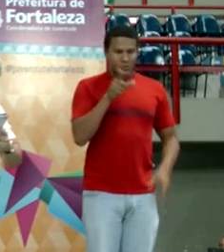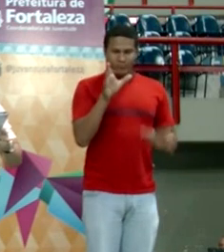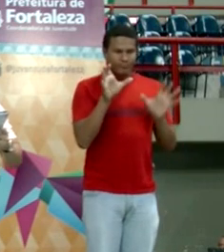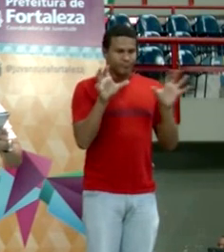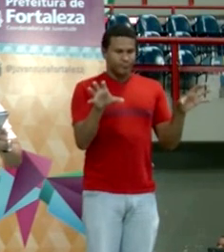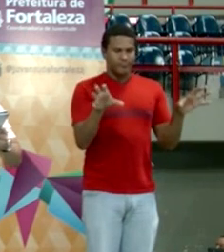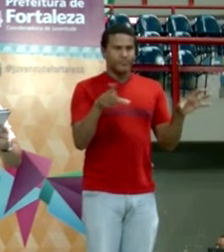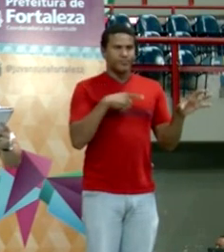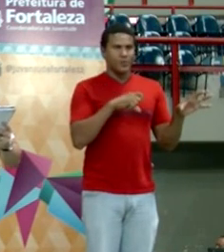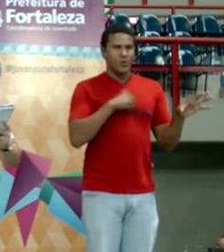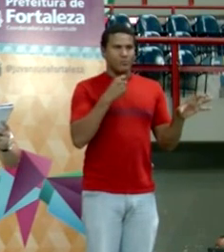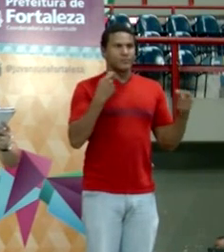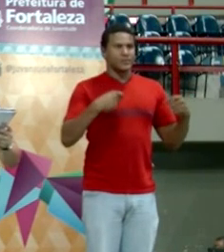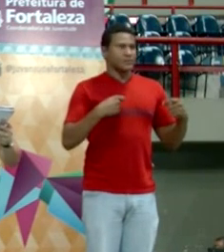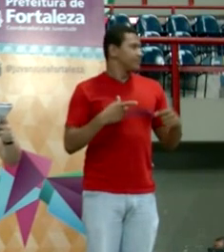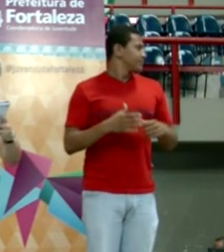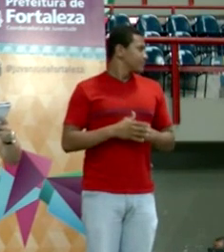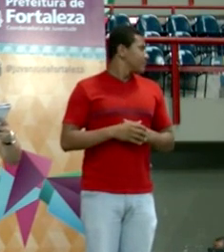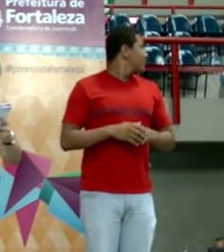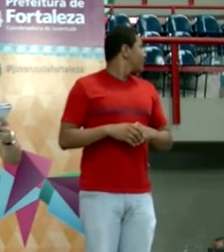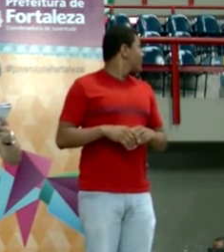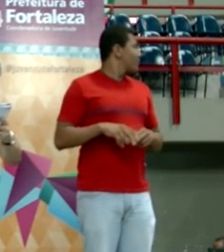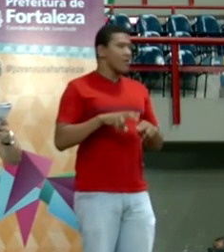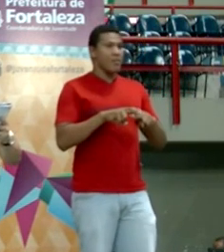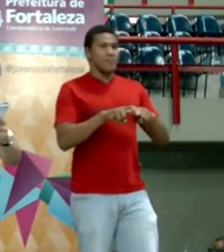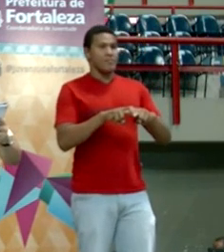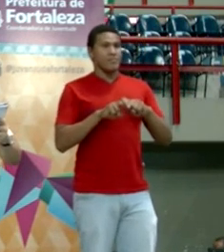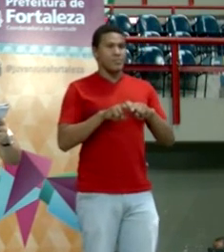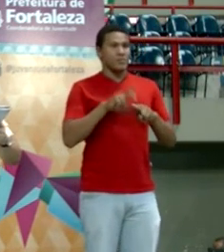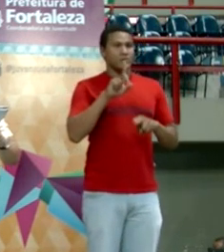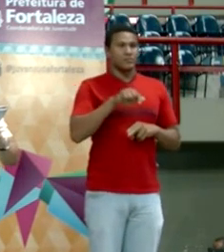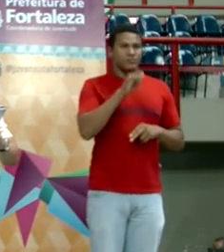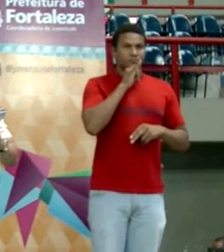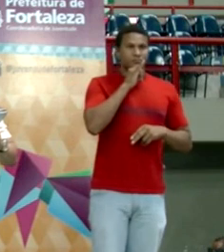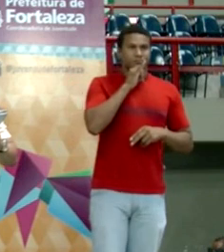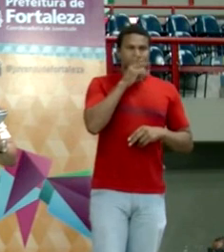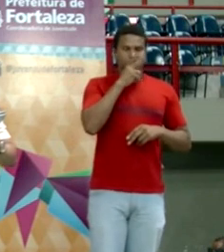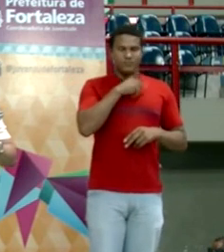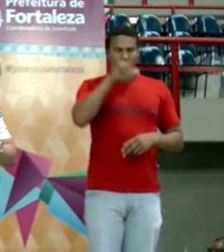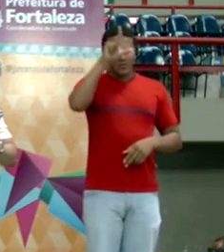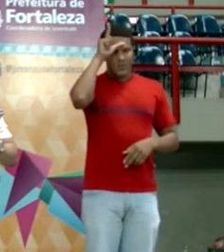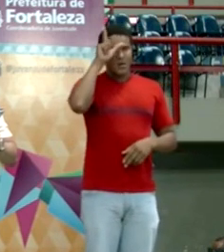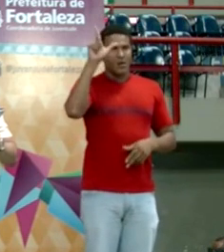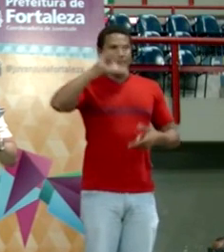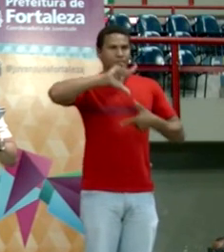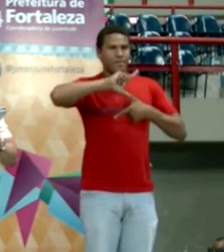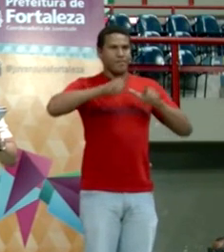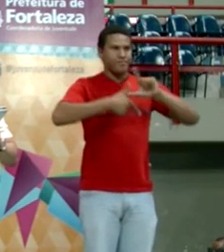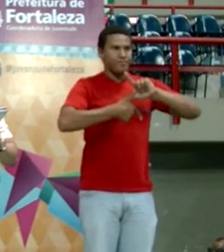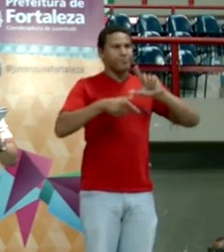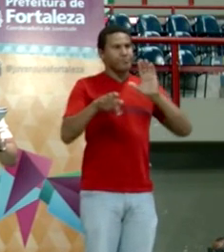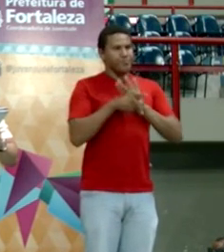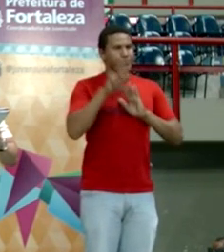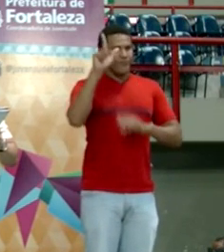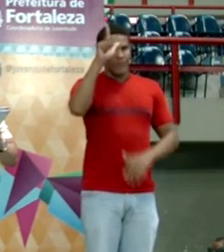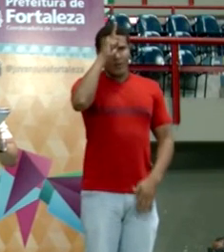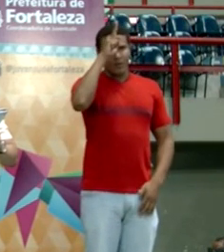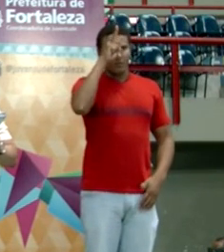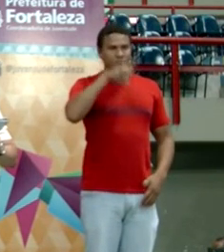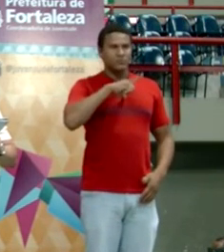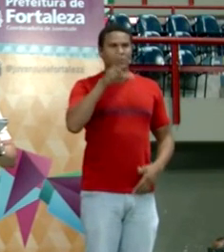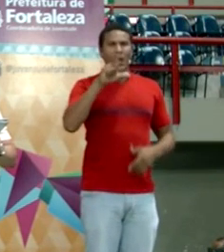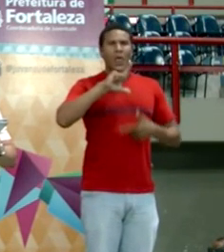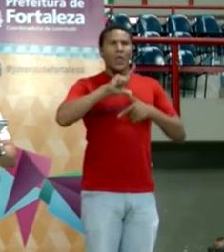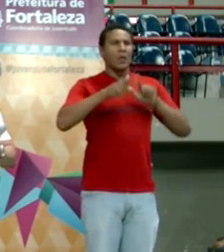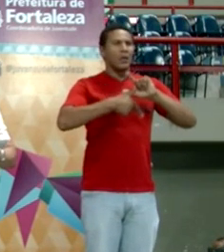Contextualizando historicamente as declarações anteriores de lideranças nazistas na Alemanha, pode-se afirmar que o nazismo não tinha nenhum projeto